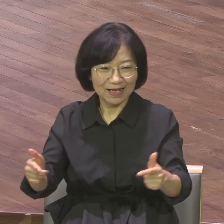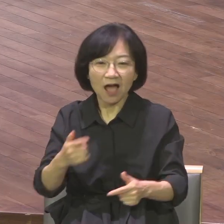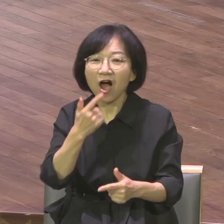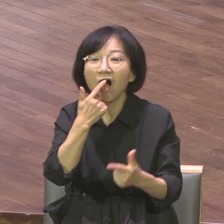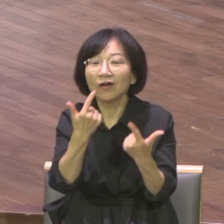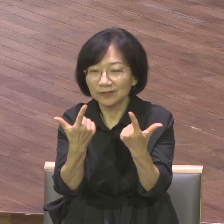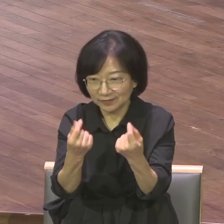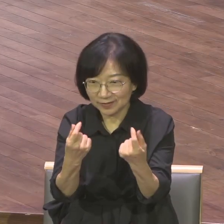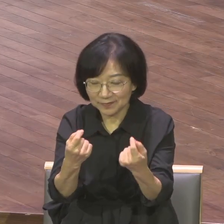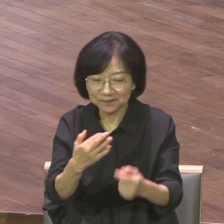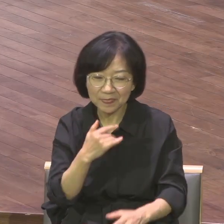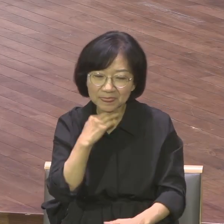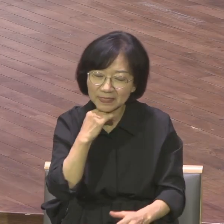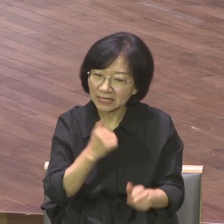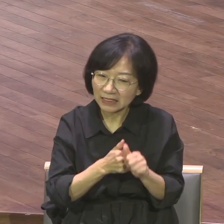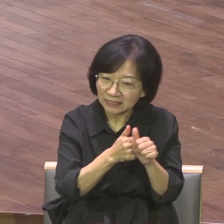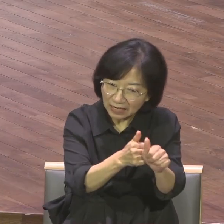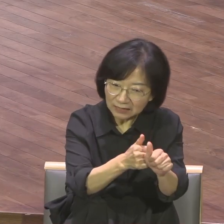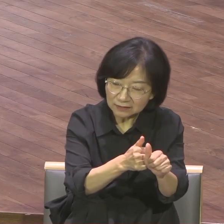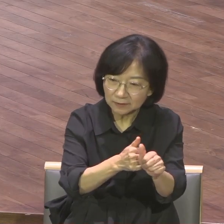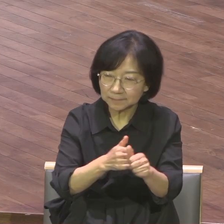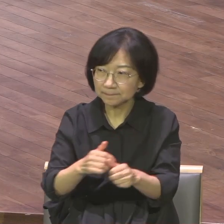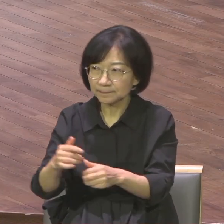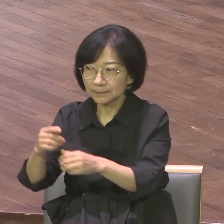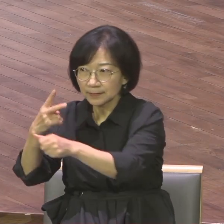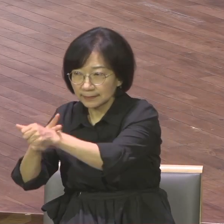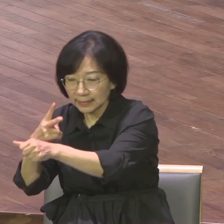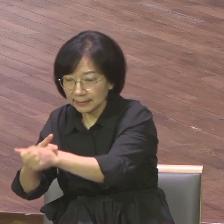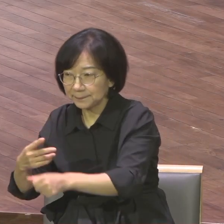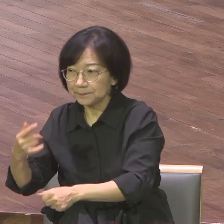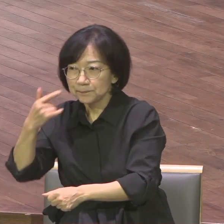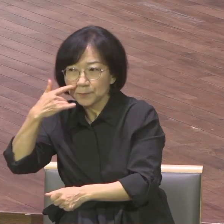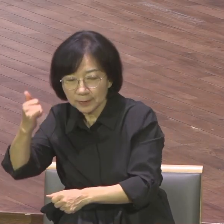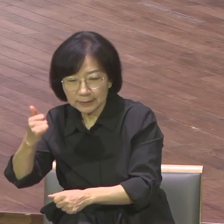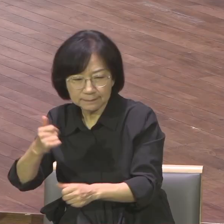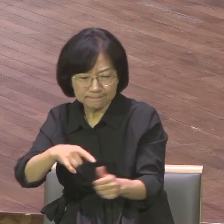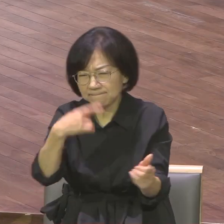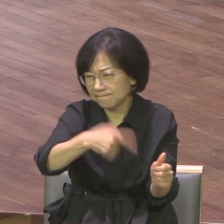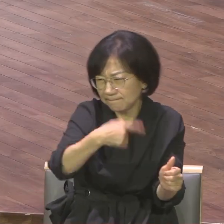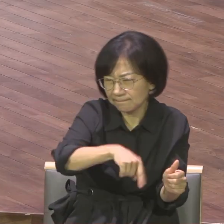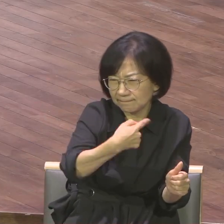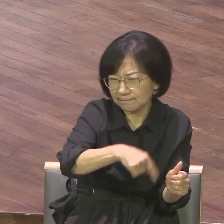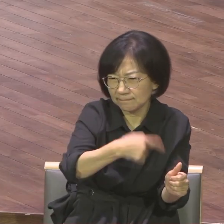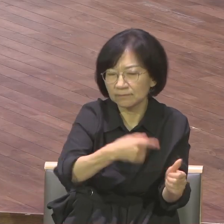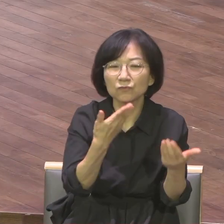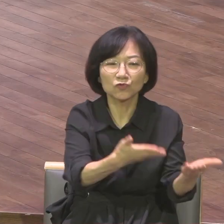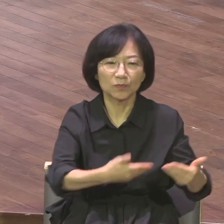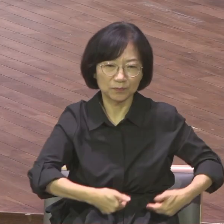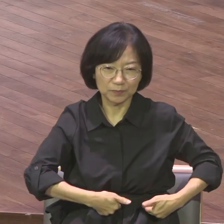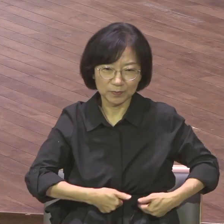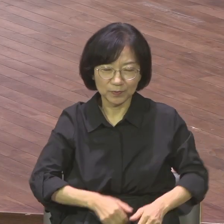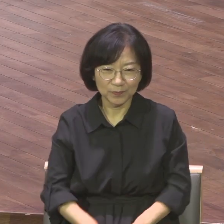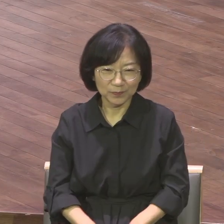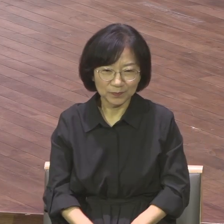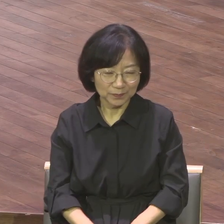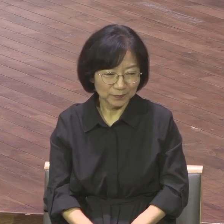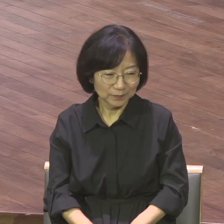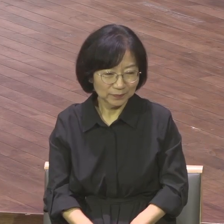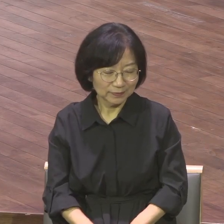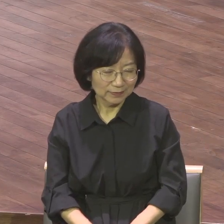메시지. 교사와 이 부모들도 이번 한 주간 다음 세대와 함께 새벽 기도를 통해서 기도단을